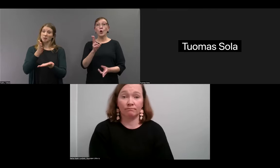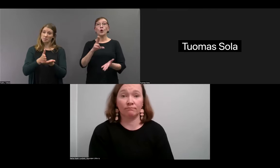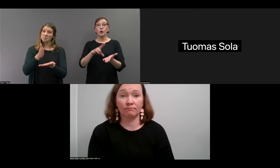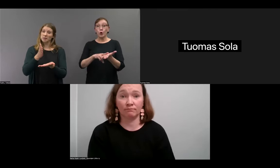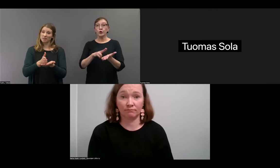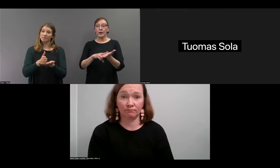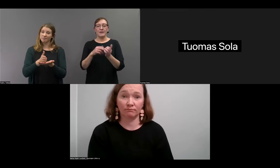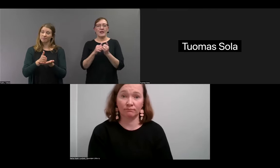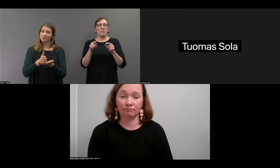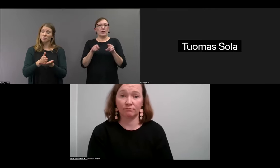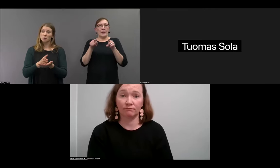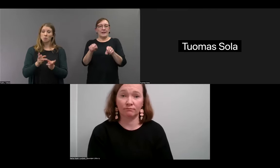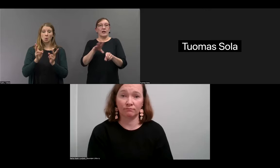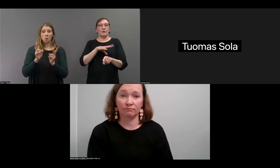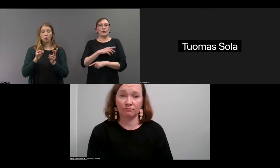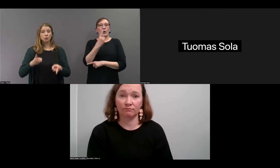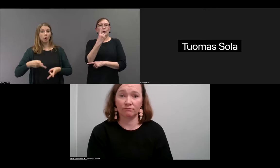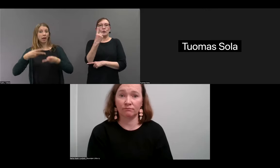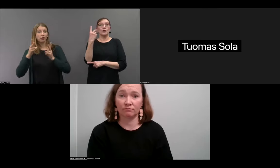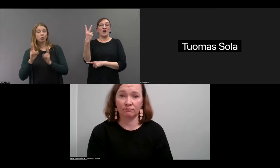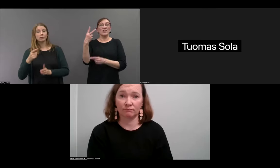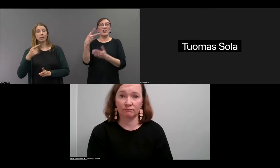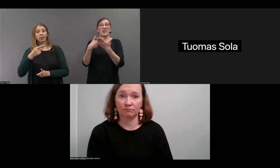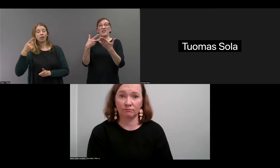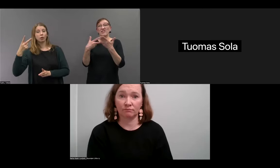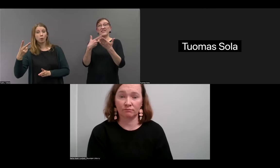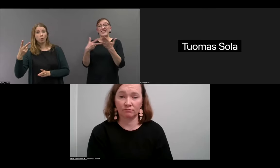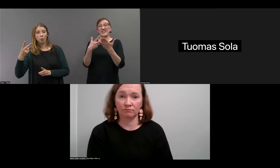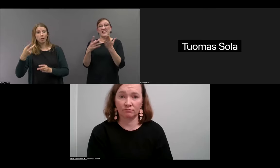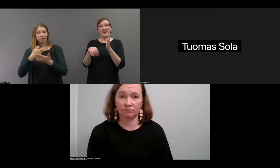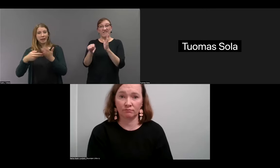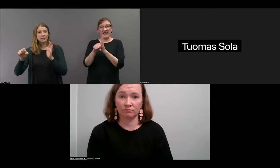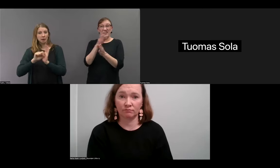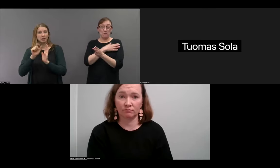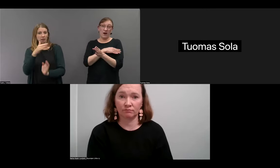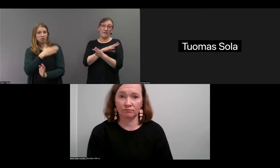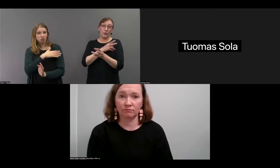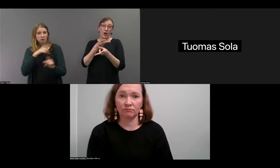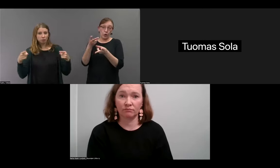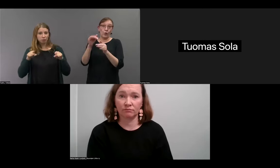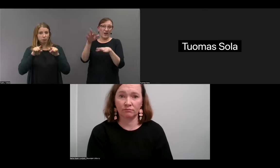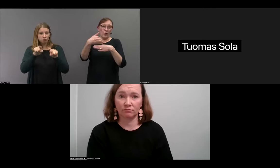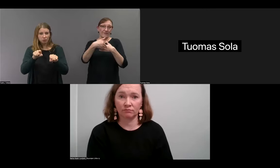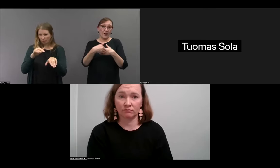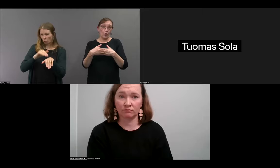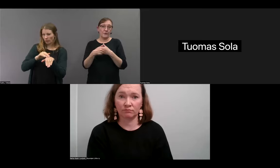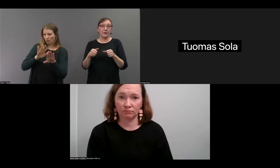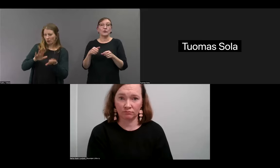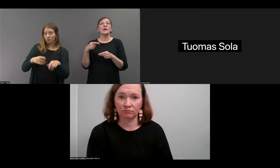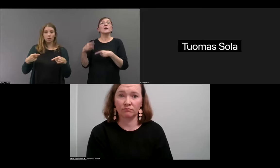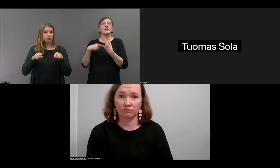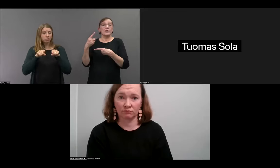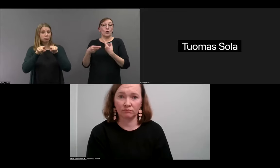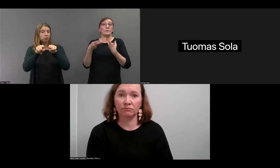ollut myöskin 112-tekstiviestipalvelu, mikä tuossa käyttäjäkommentissakin tuli esille, niin sehän toimii tuossa rinnalla, on toiminut koko ajan.